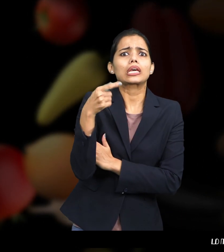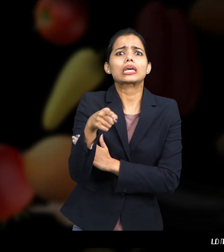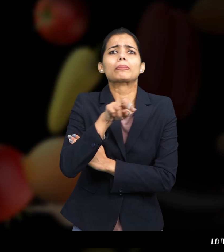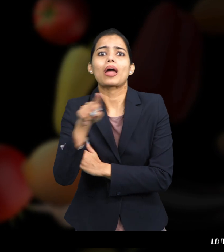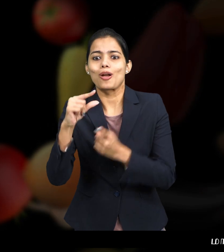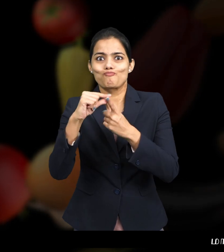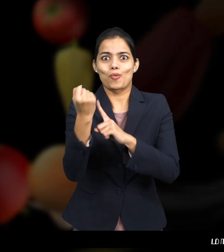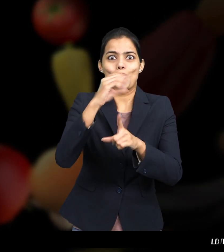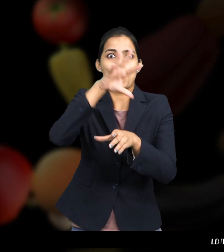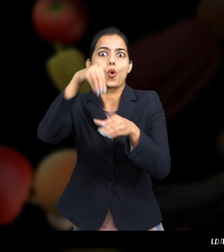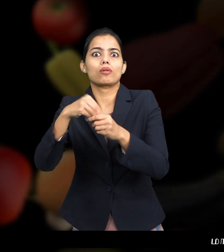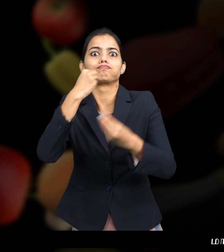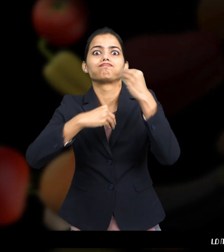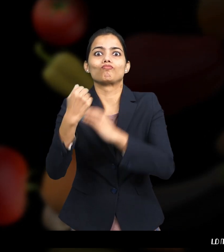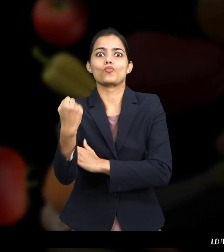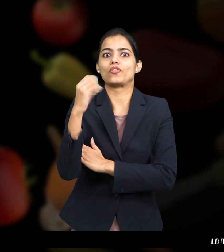மாவுச்சத்து,